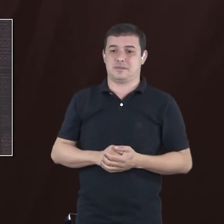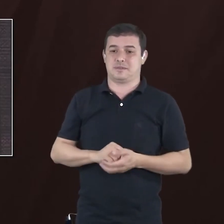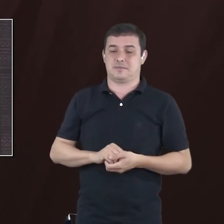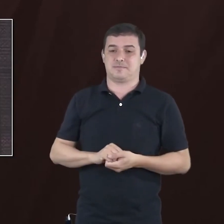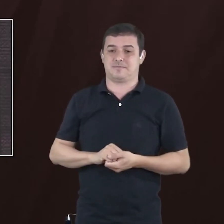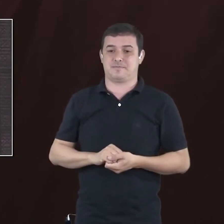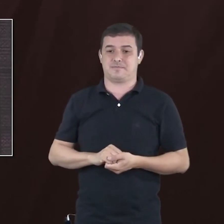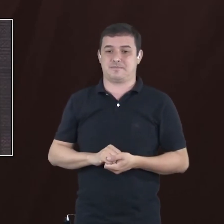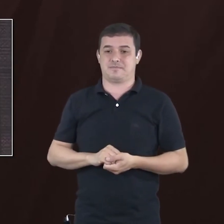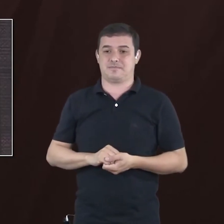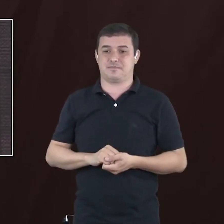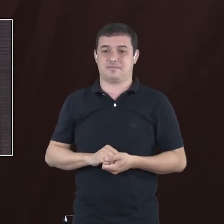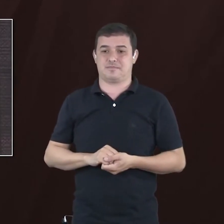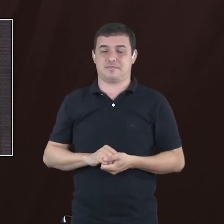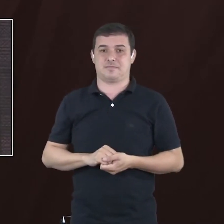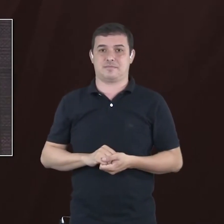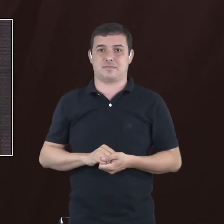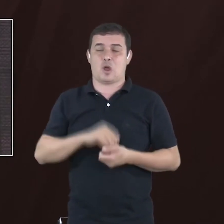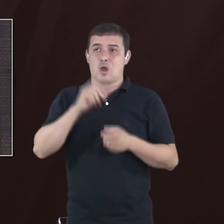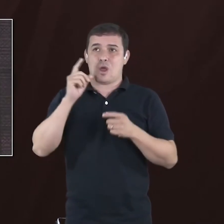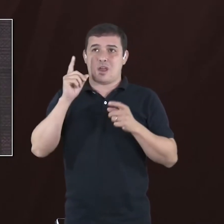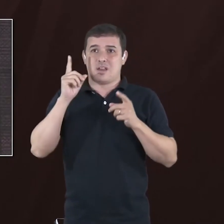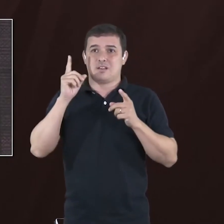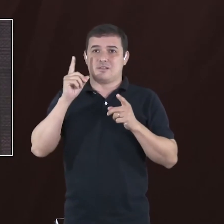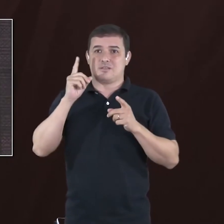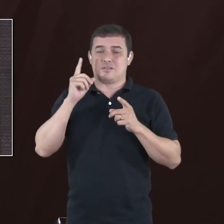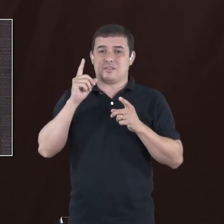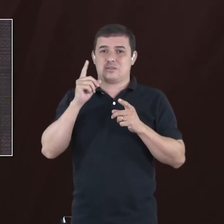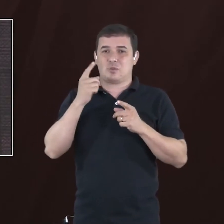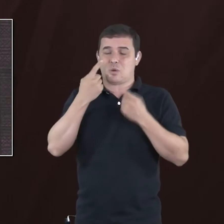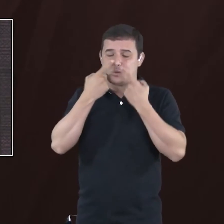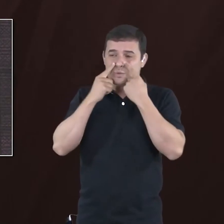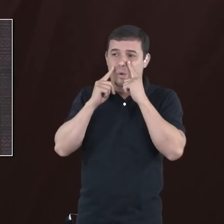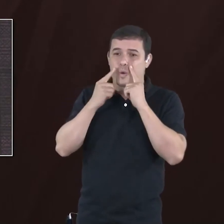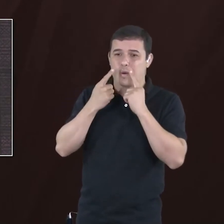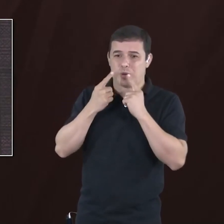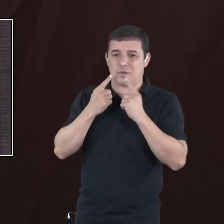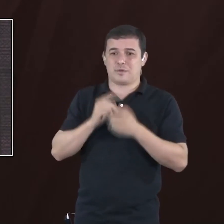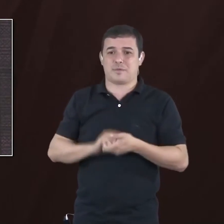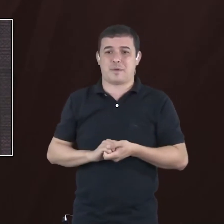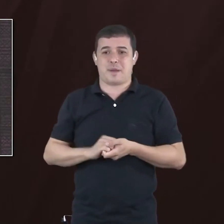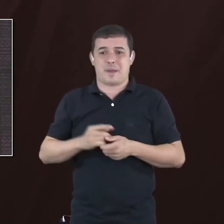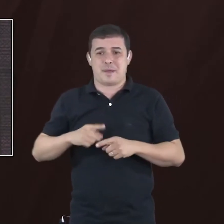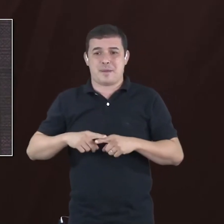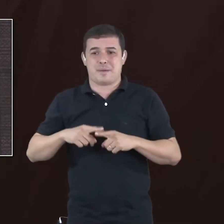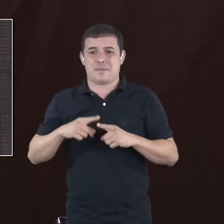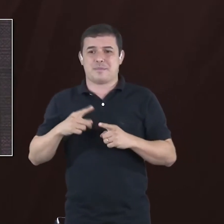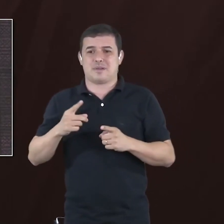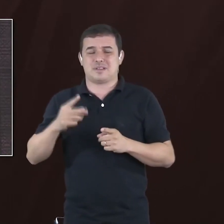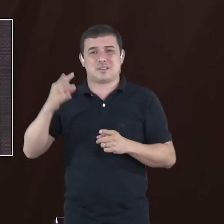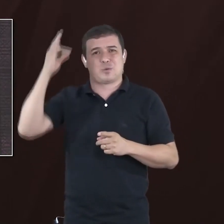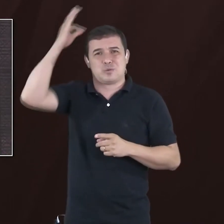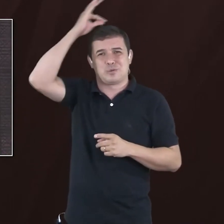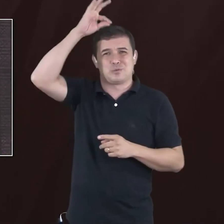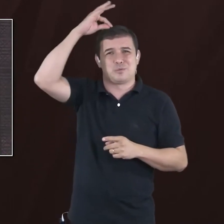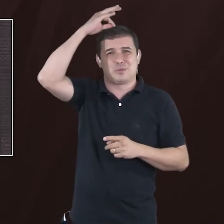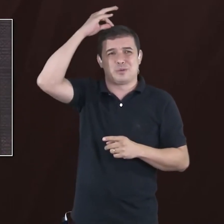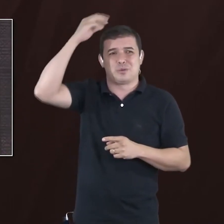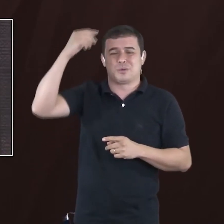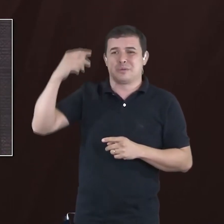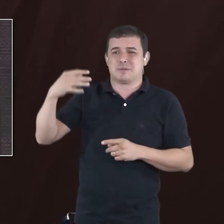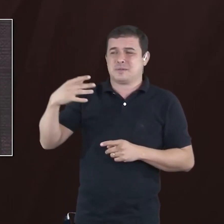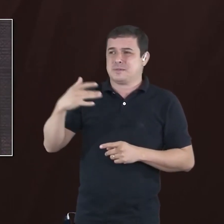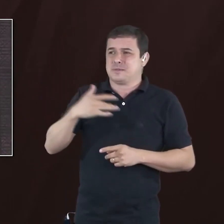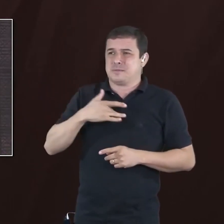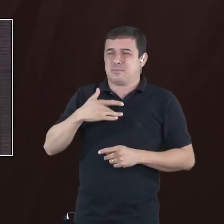muito difícil de chorar, principalmente em público. Mas, irmão, o Espírito me tocou tanto que eu